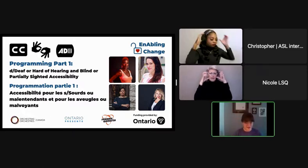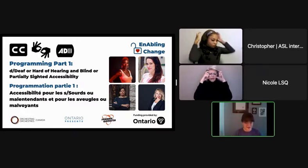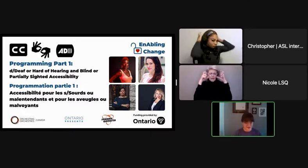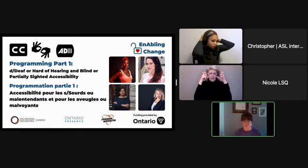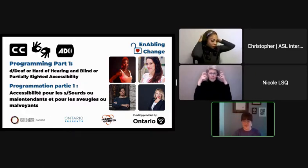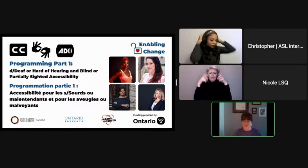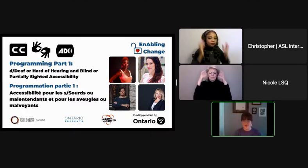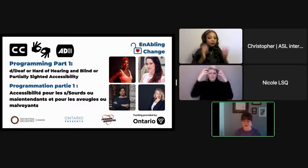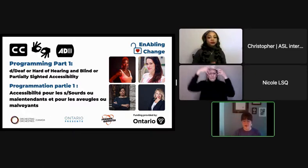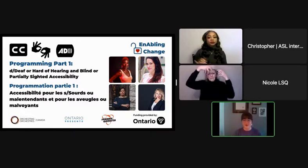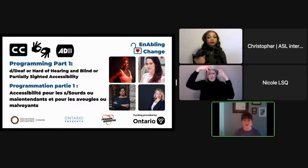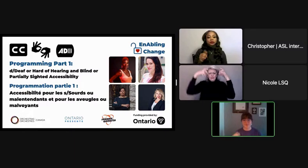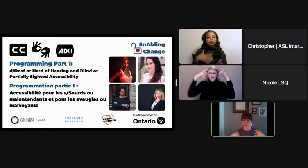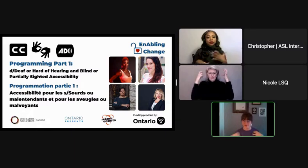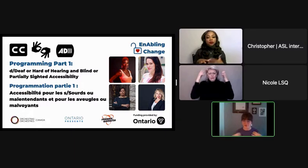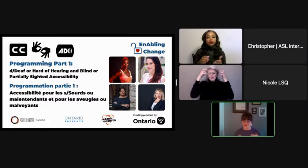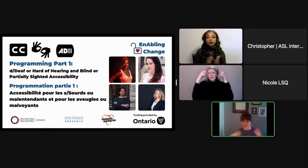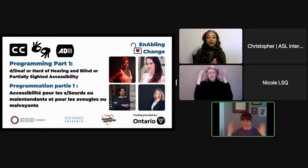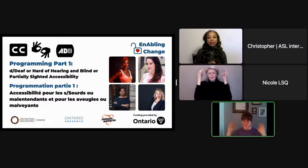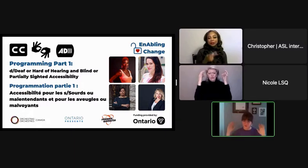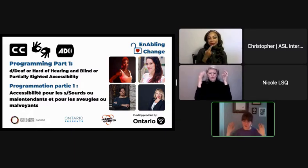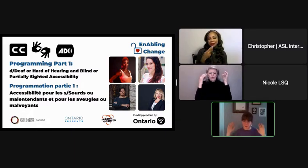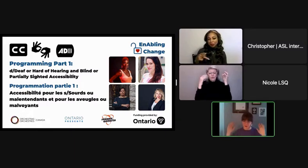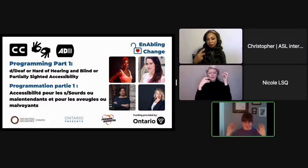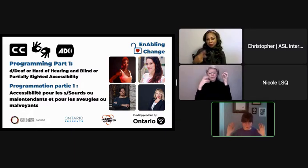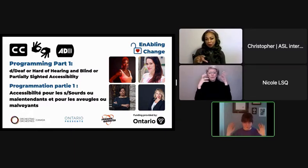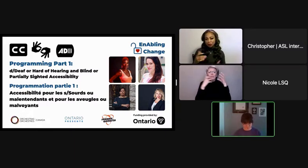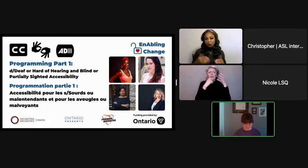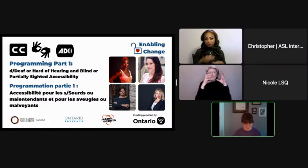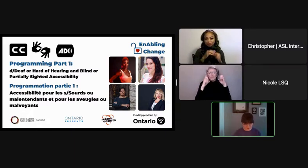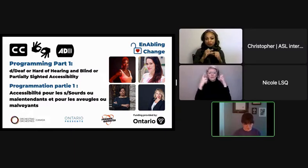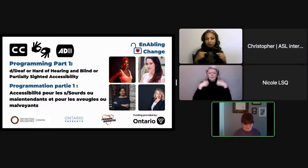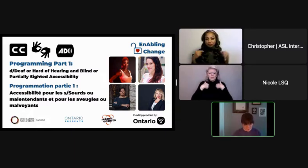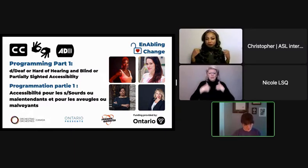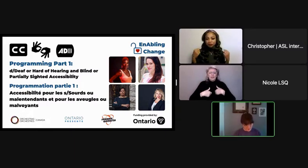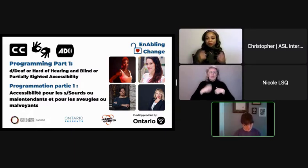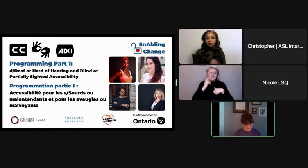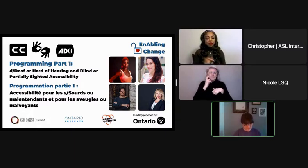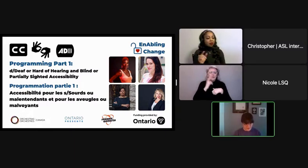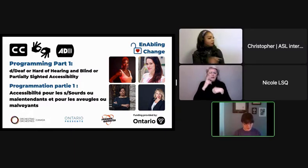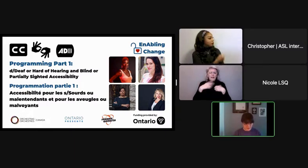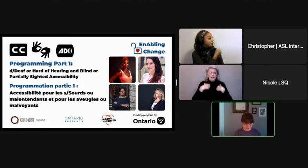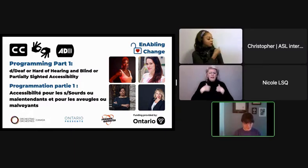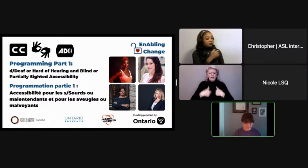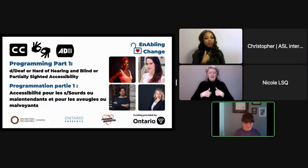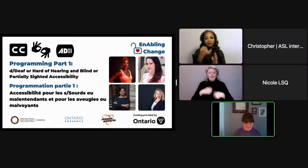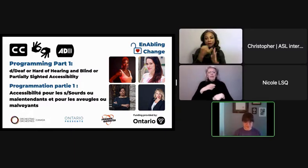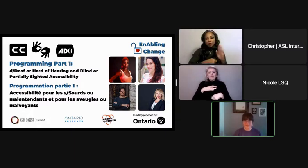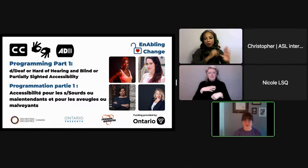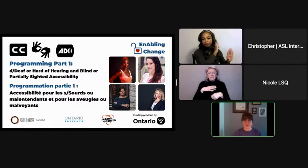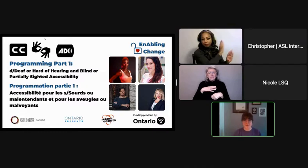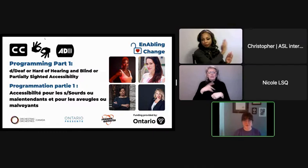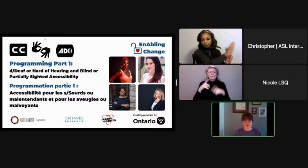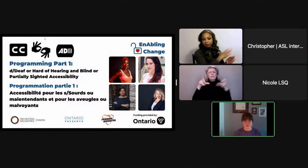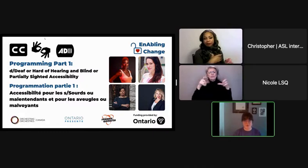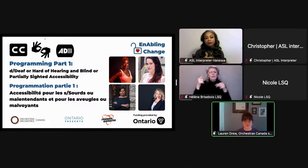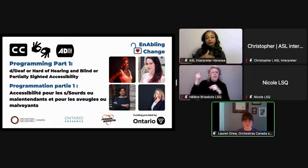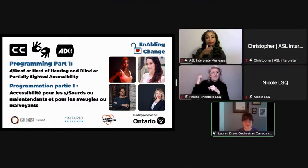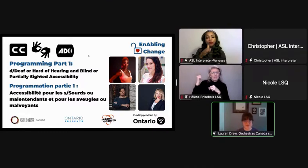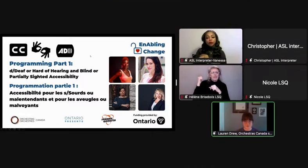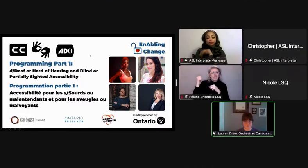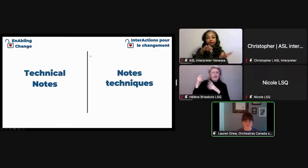avec une frange. Et je porte un chandail violet. Et j'ai quelques tableaux sur le mur derrière